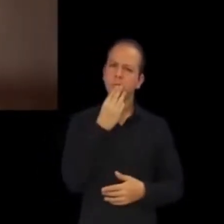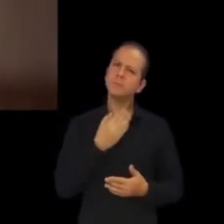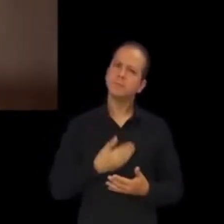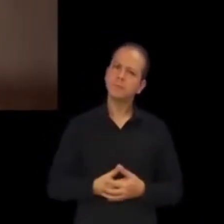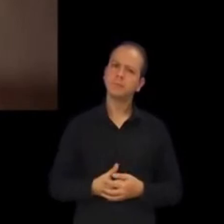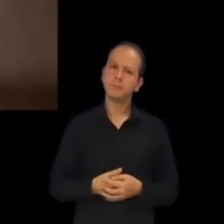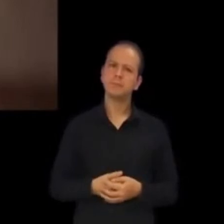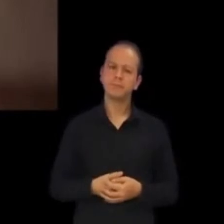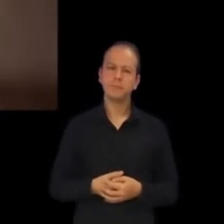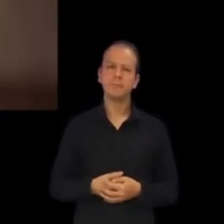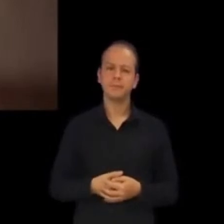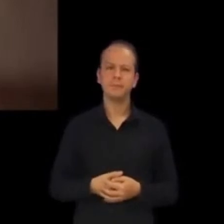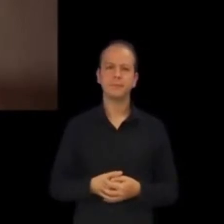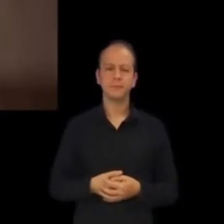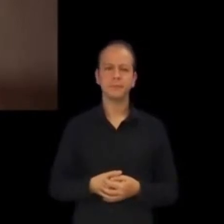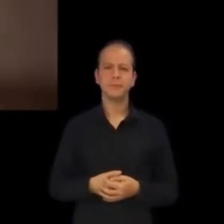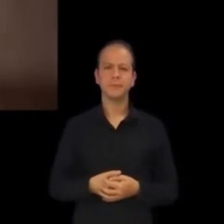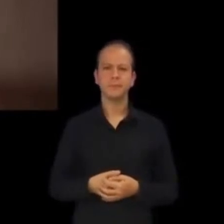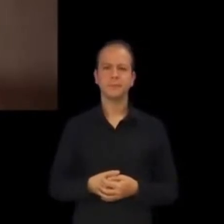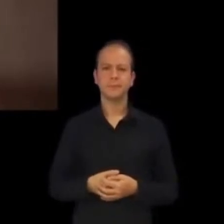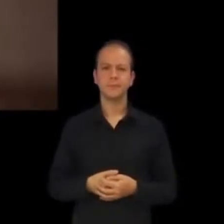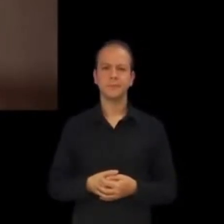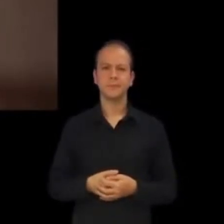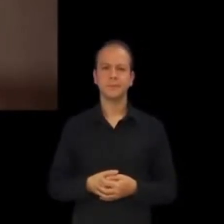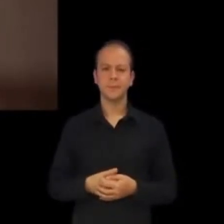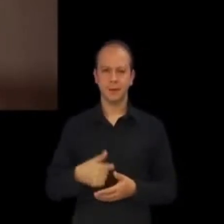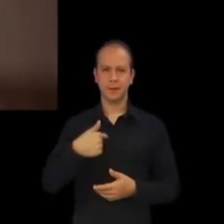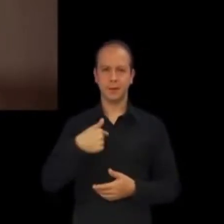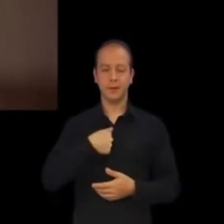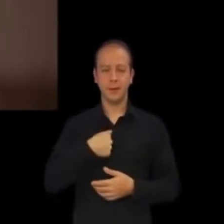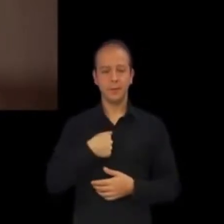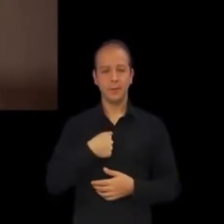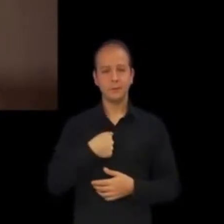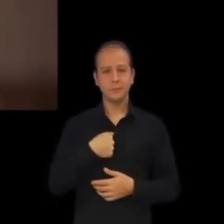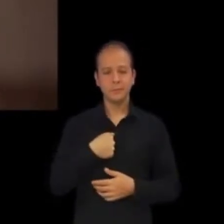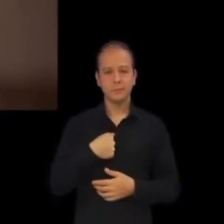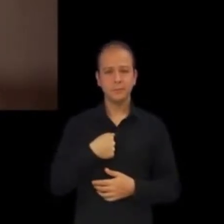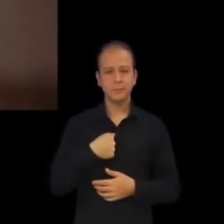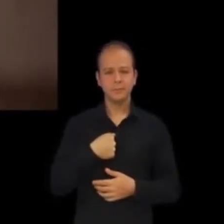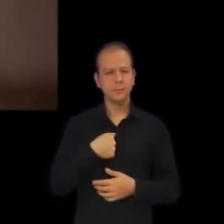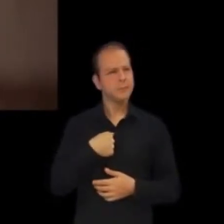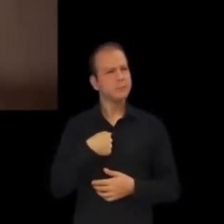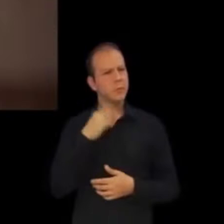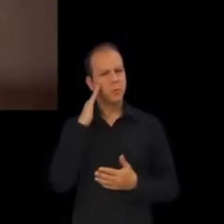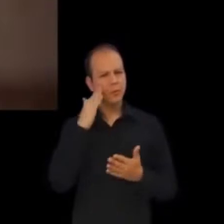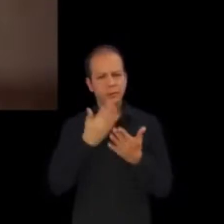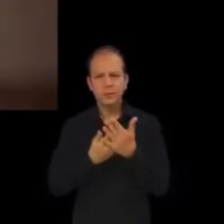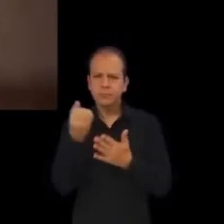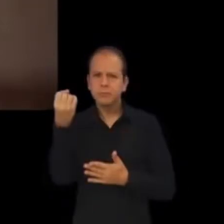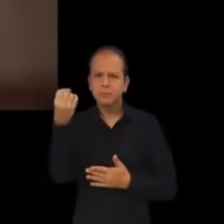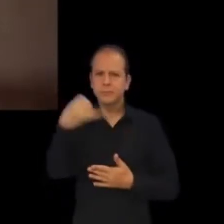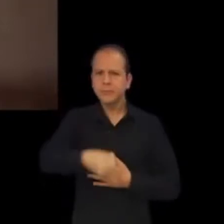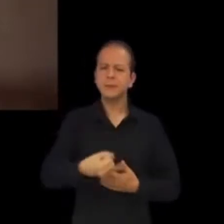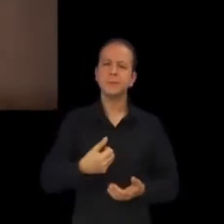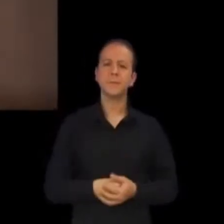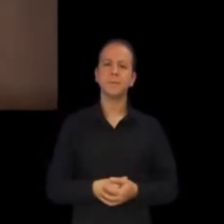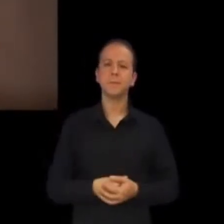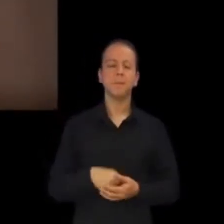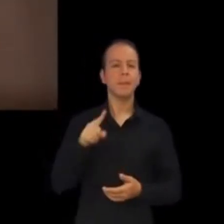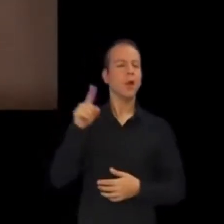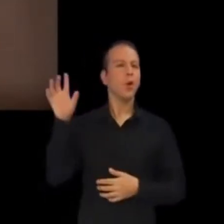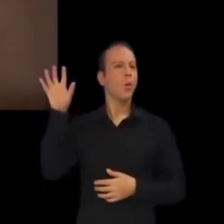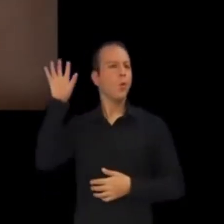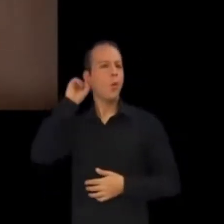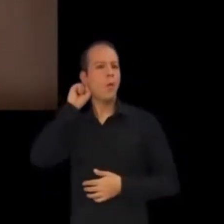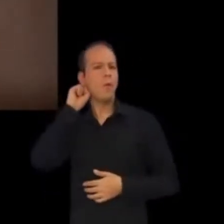mudo. Bernadette Garcia. Ela é magra, cabelos lisos e pele clara. Eu acredito que sim. Quem